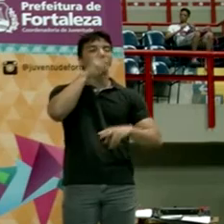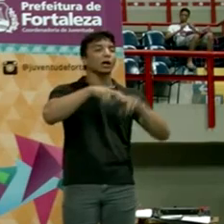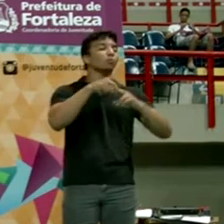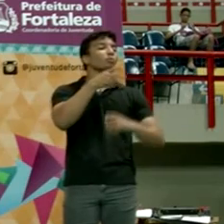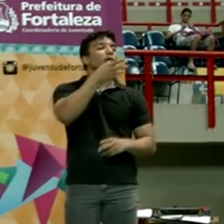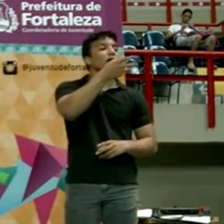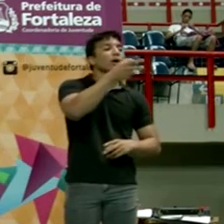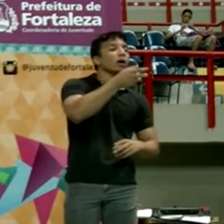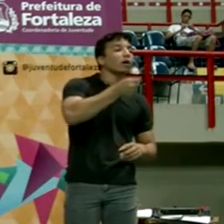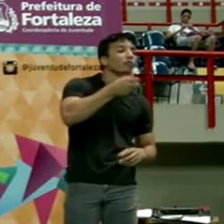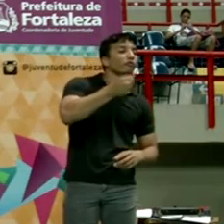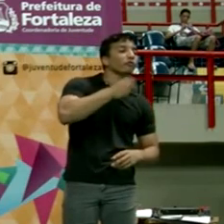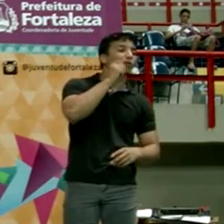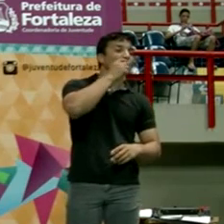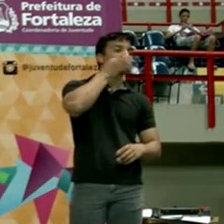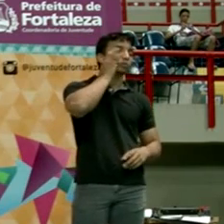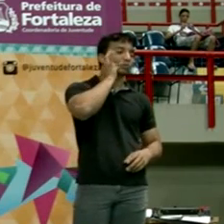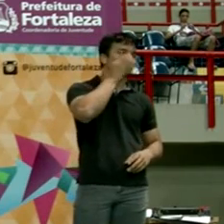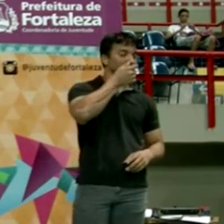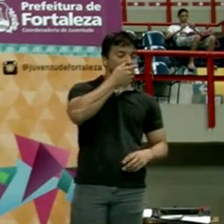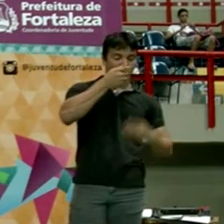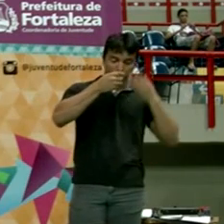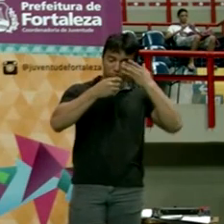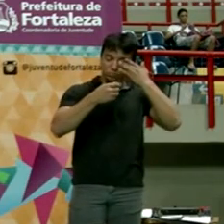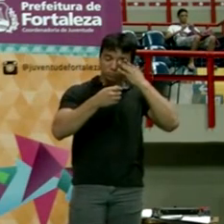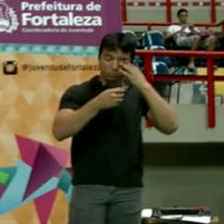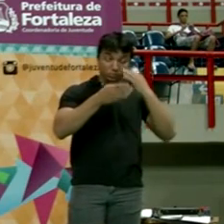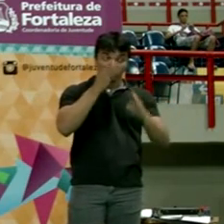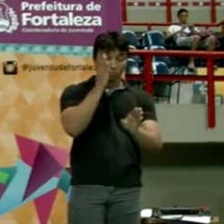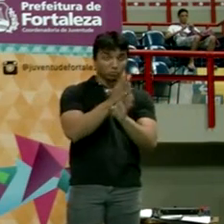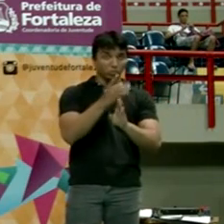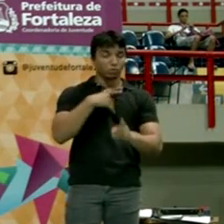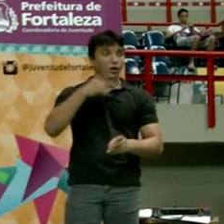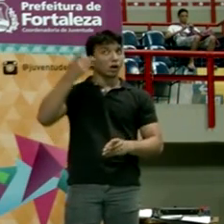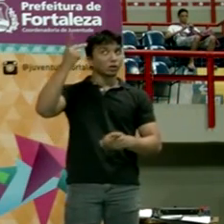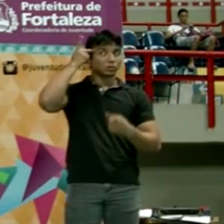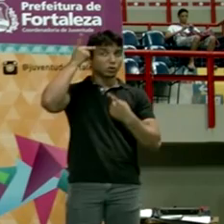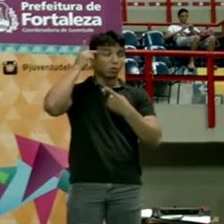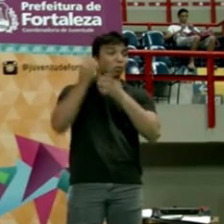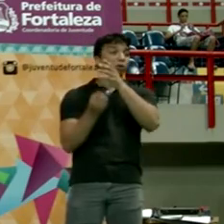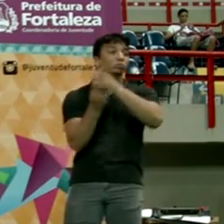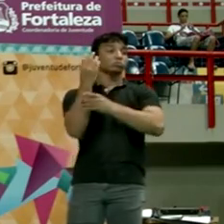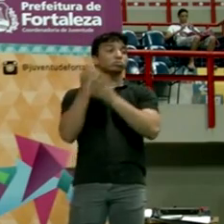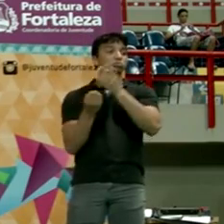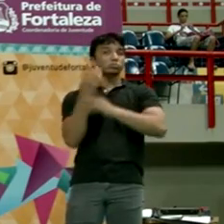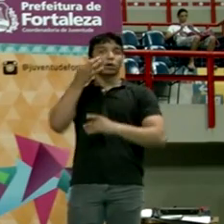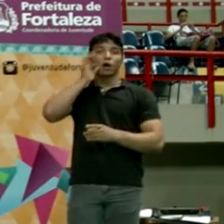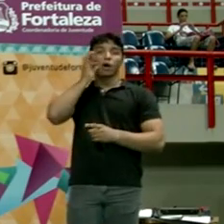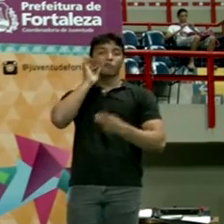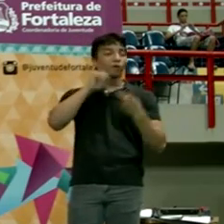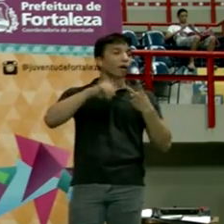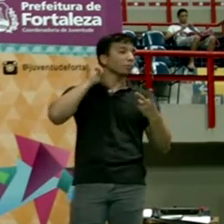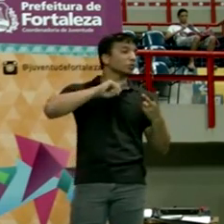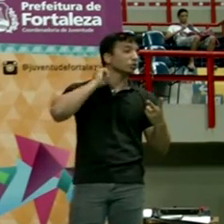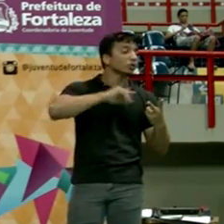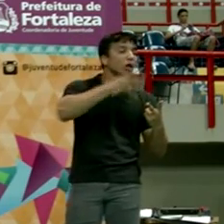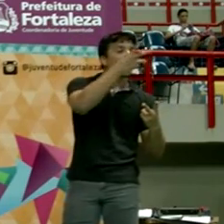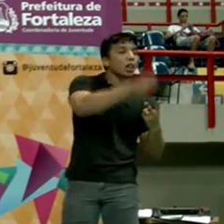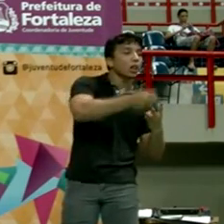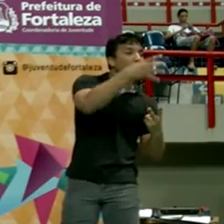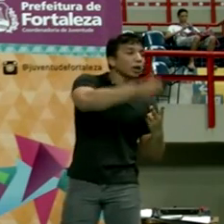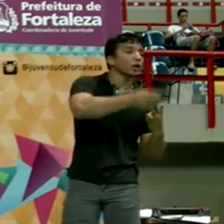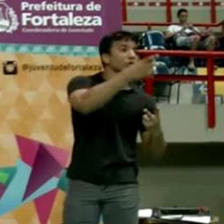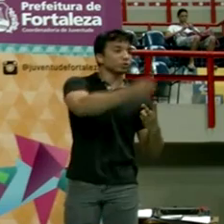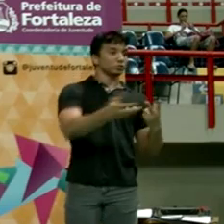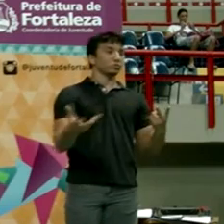a República Café com Leite. Por quê? Porque São Paulo era o grande produtor de café e Minas Gerais o